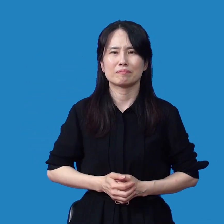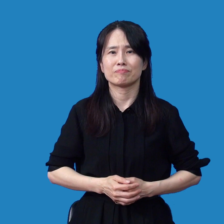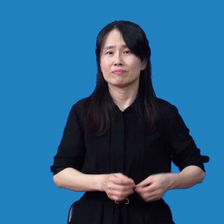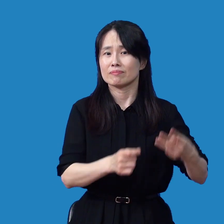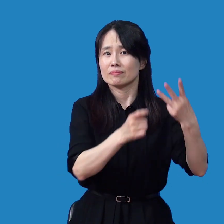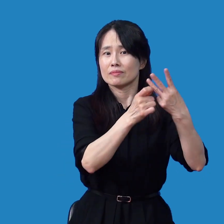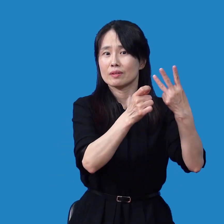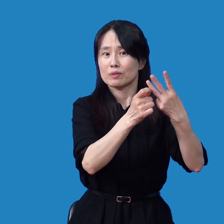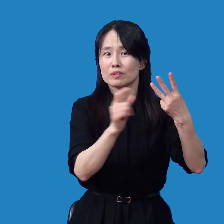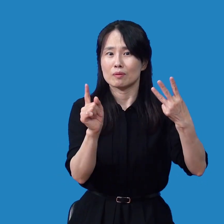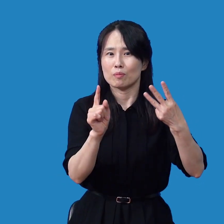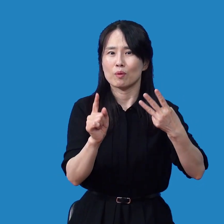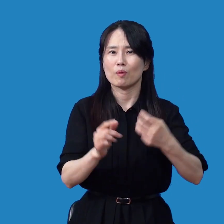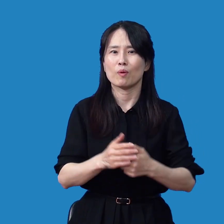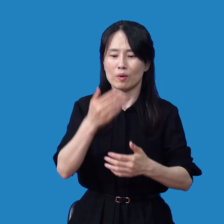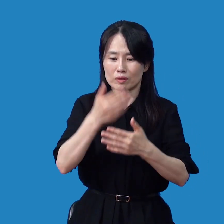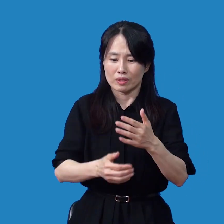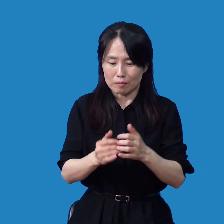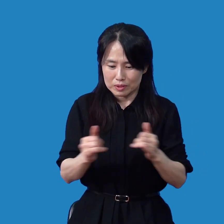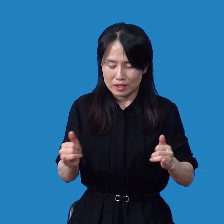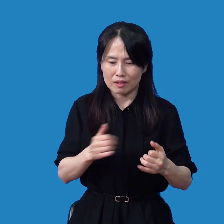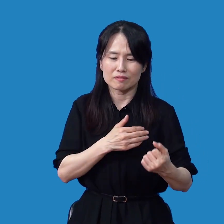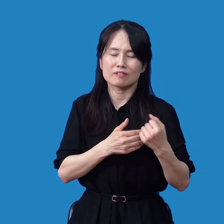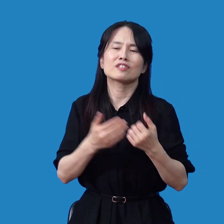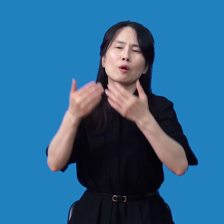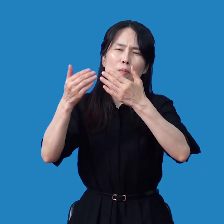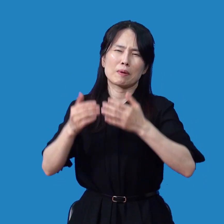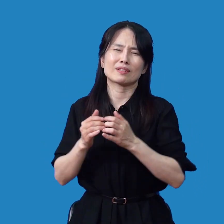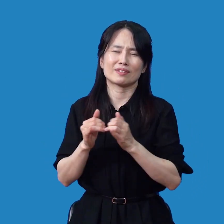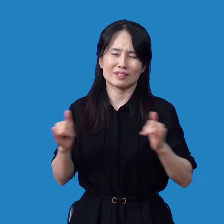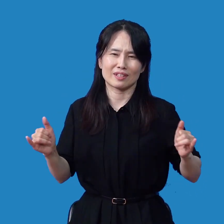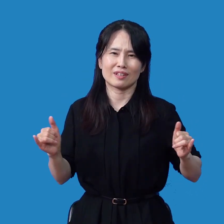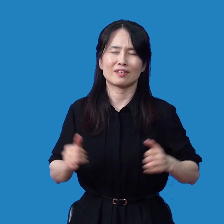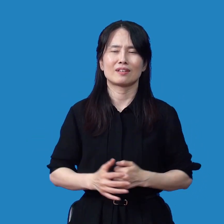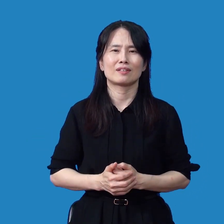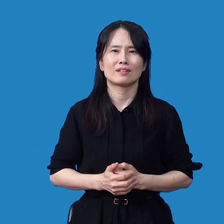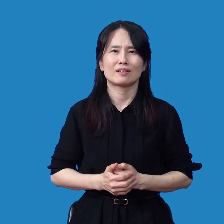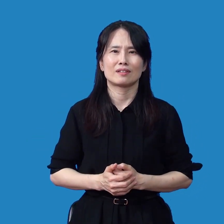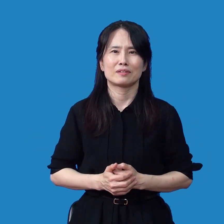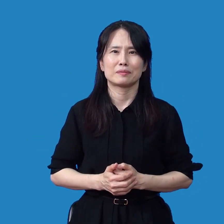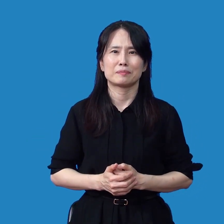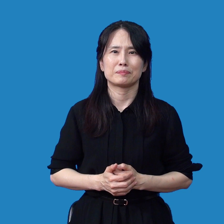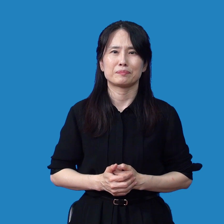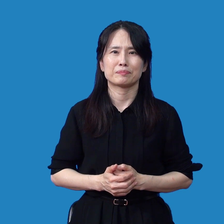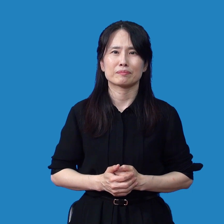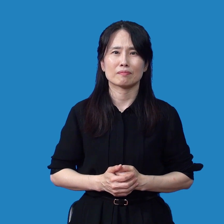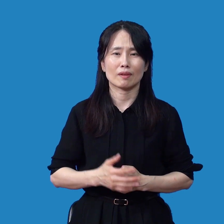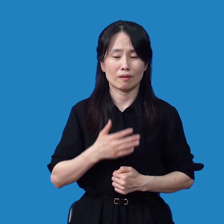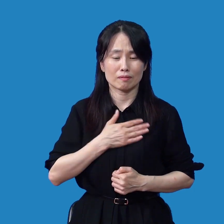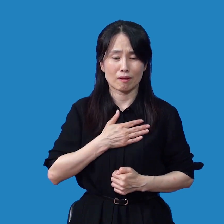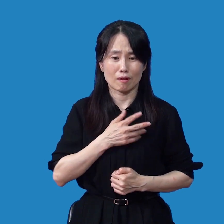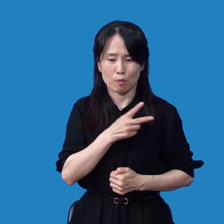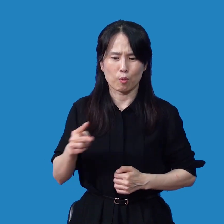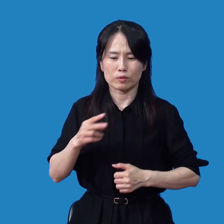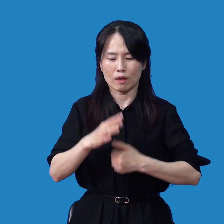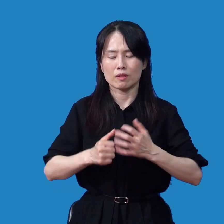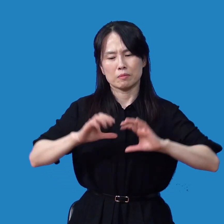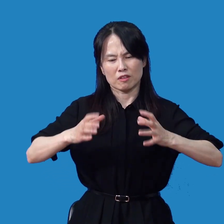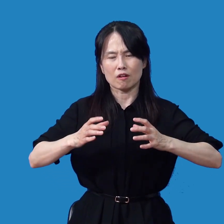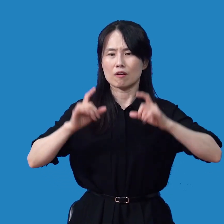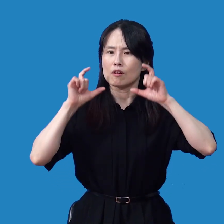자는 능력받은 자라는 말씀이 바로 그것입니다. 우리가 내가 바로 하나님의